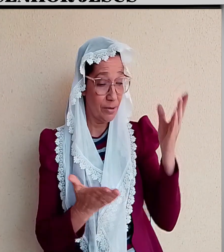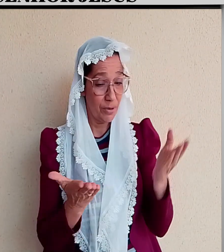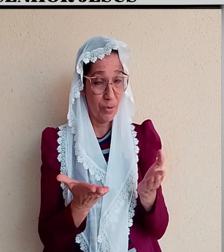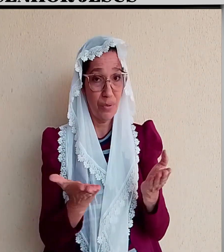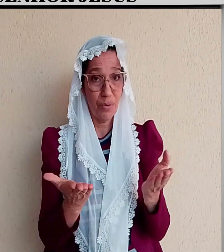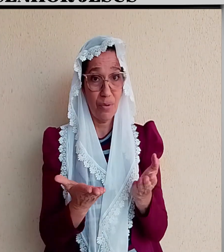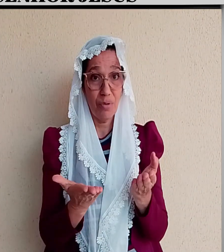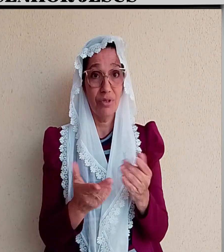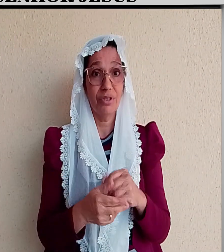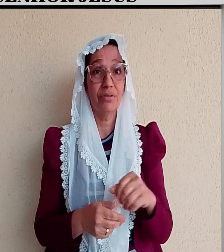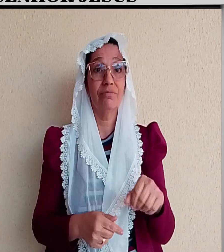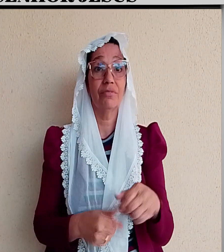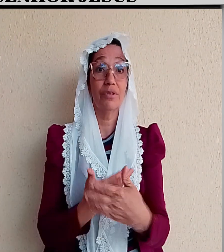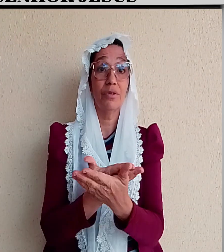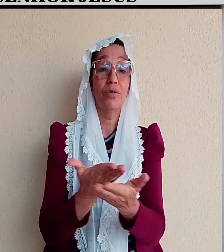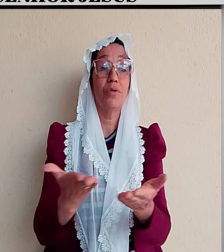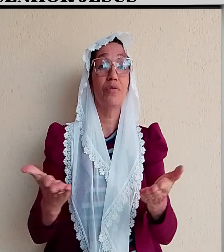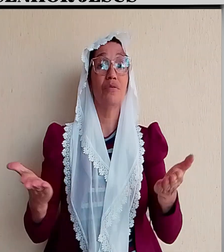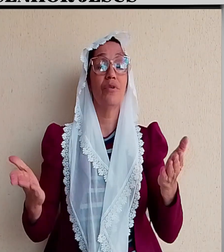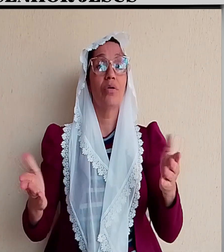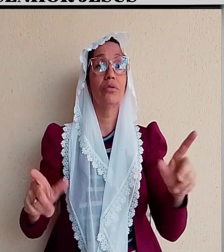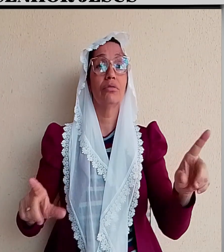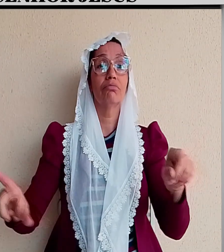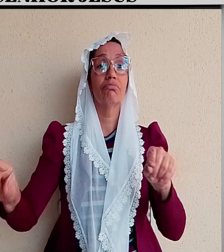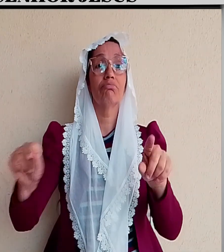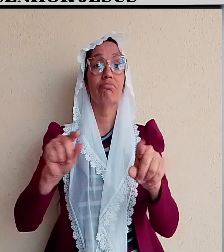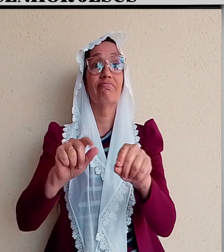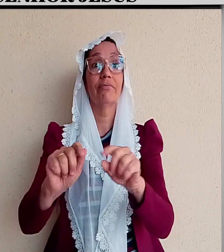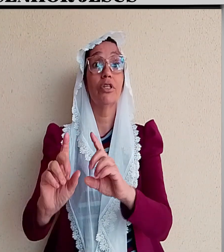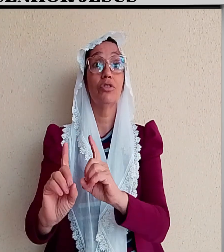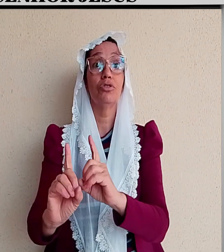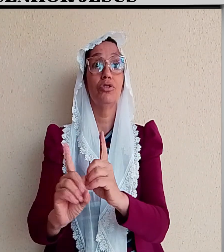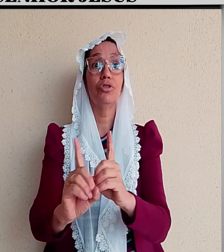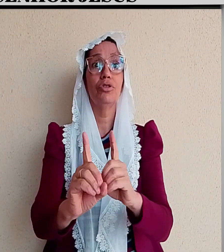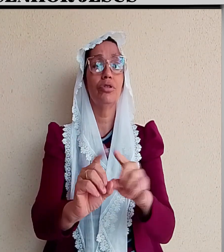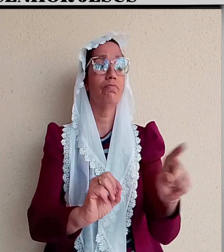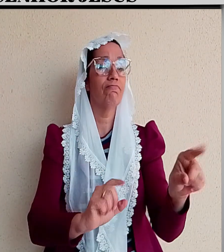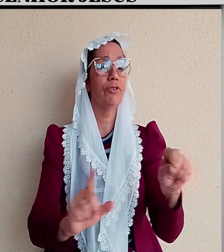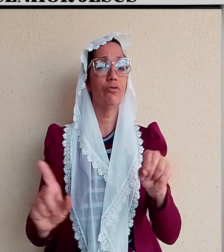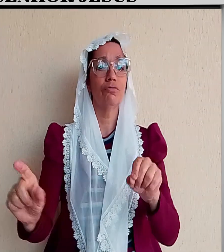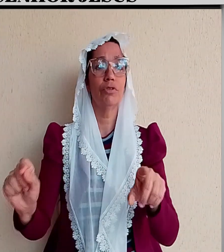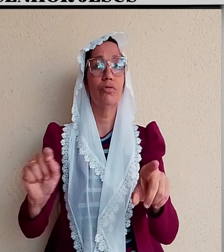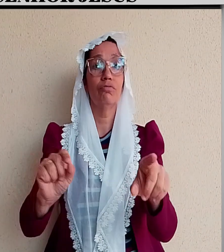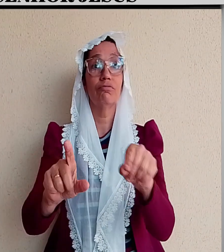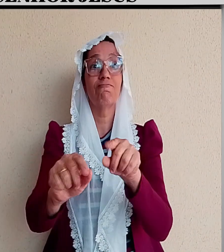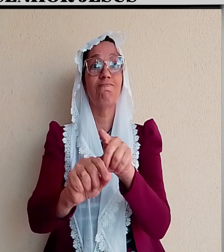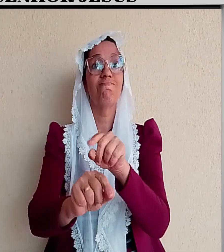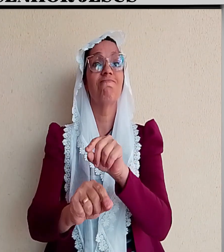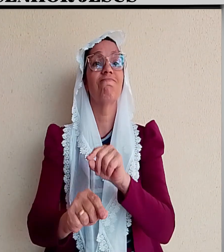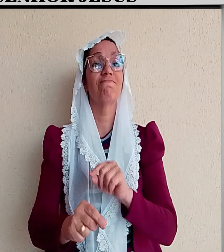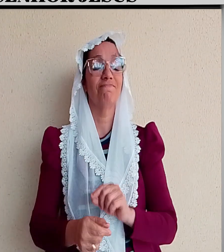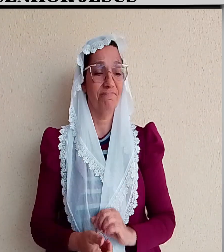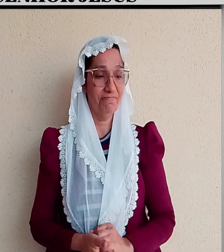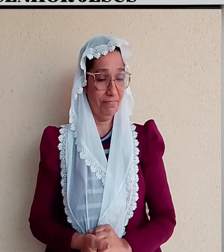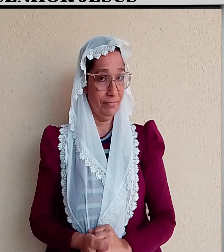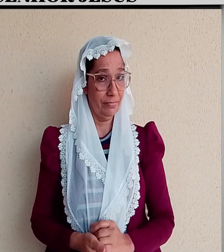está sendo feita a seleção dos discípulos, aleluia, mas que dentro deles, aleluia, um irá trair